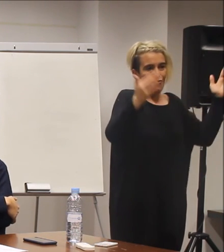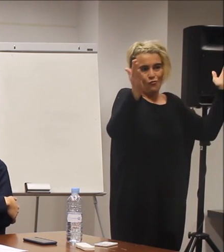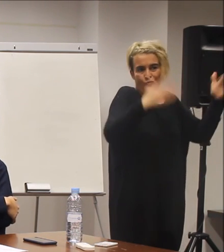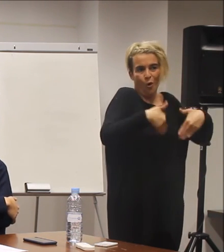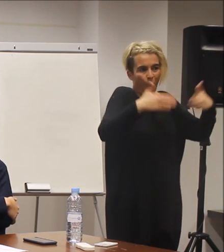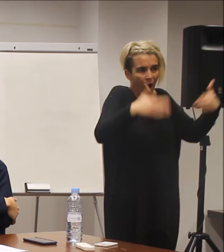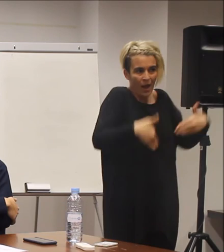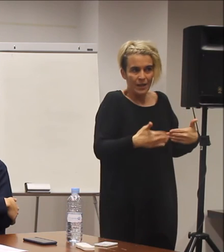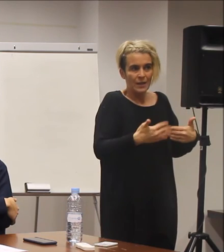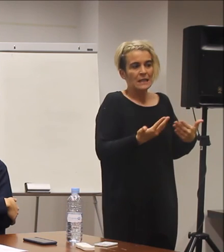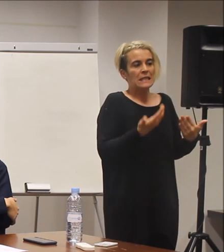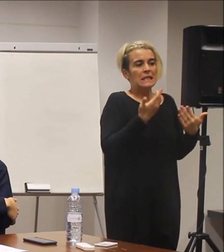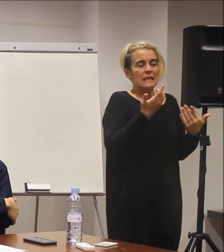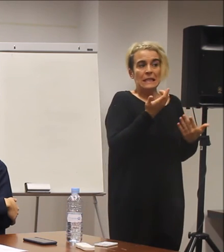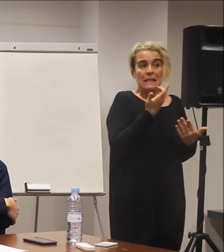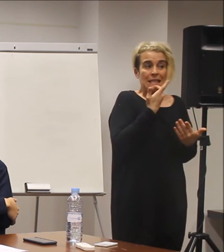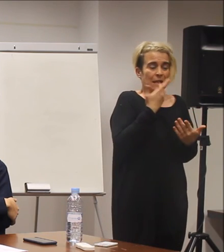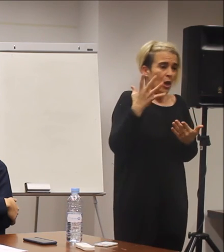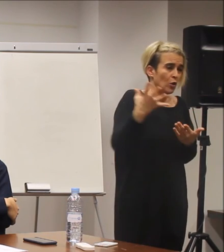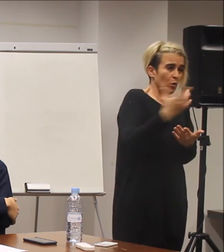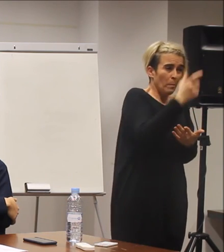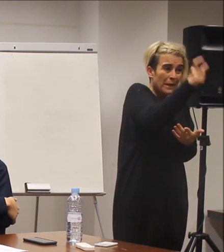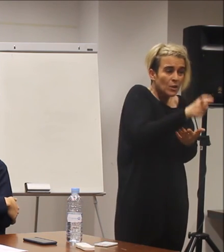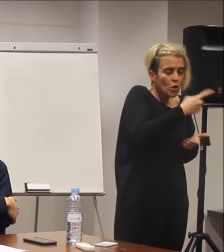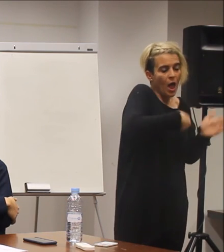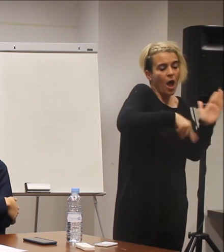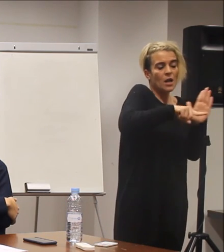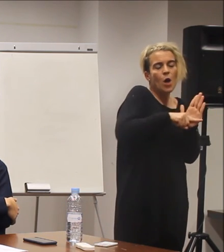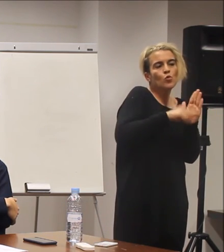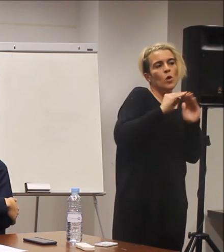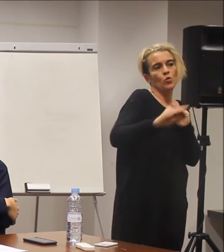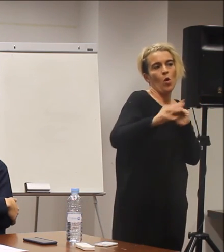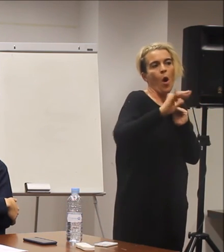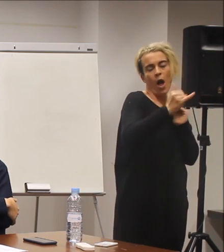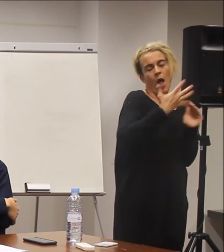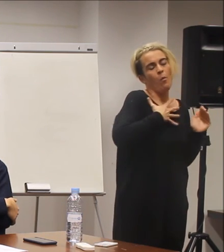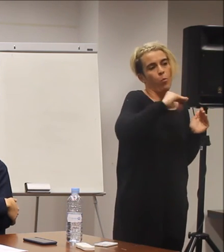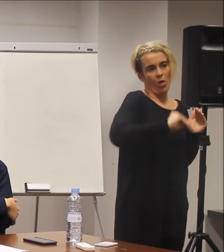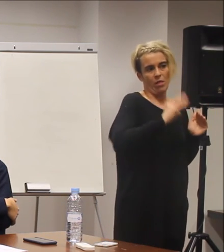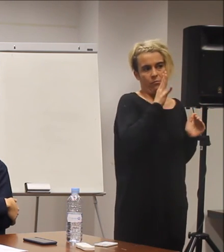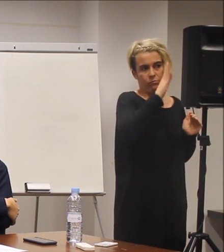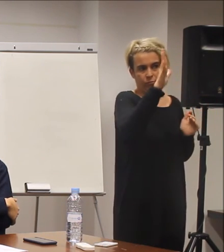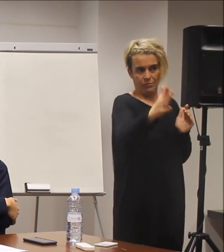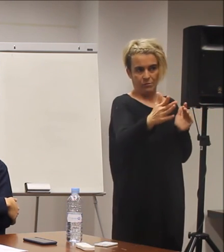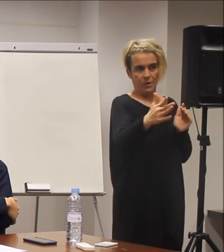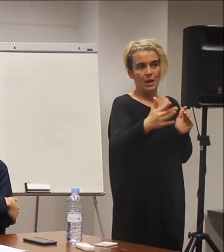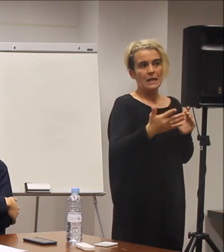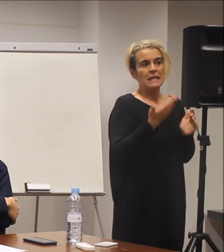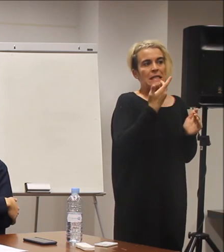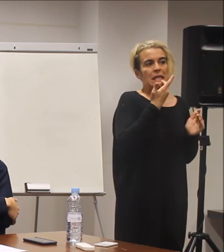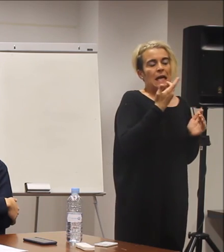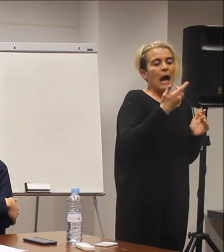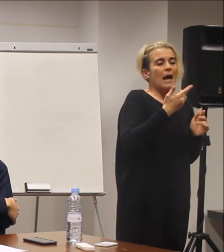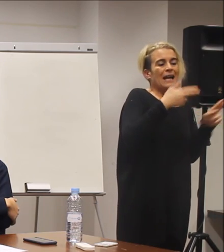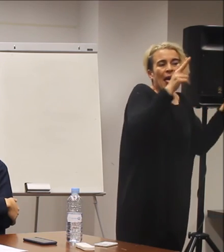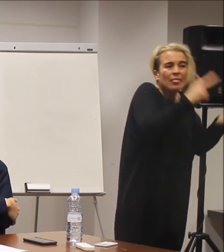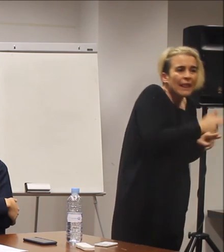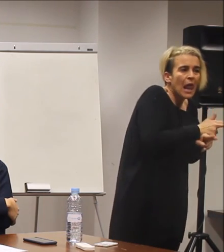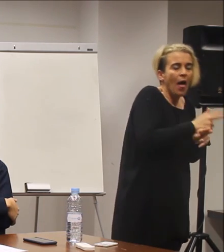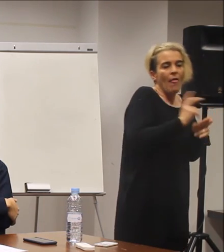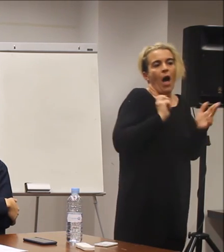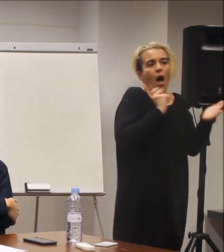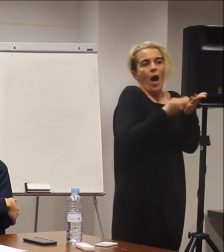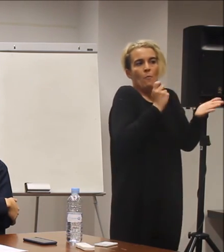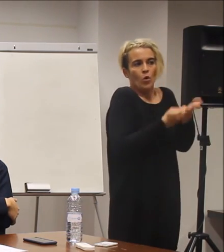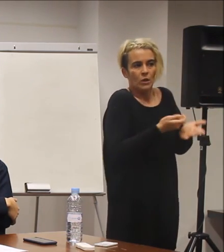Es decir, todo aquel que tenga cláusula suelo puede recurrir y todo aquel que tenga una cláusula cancelada o que se haya amortizado puede